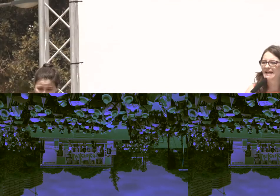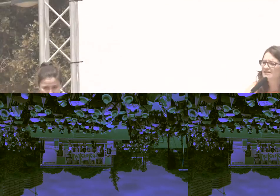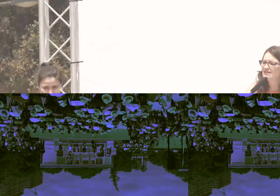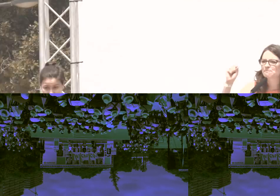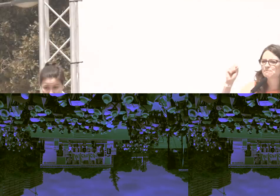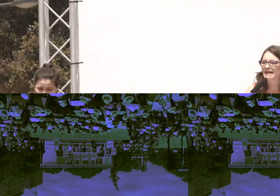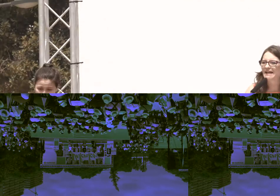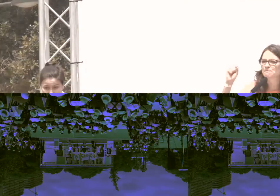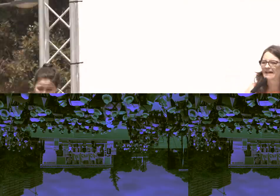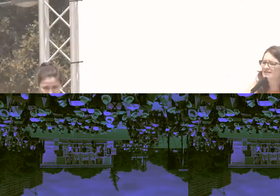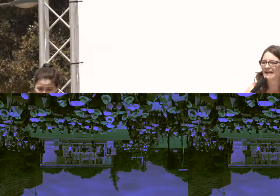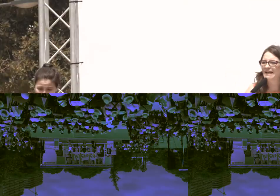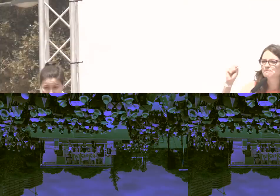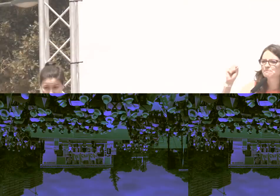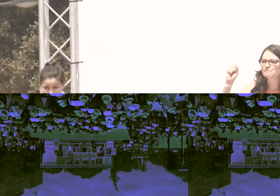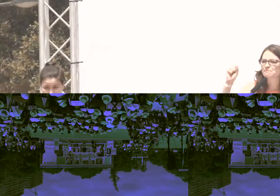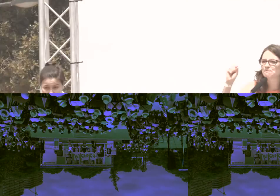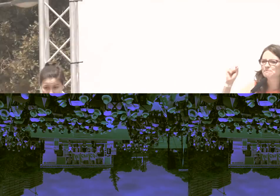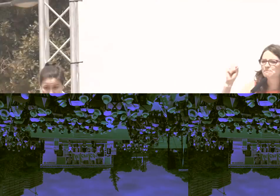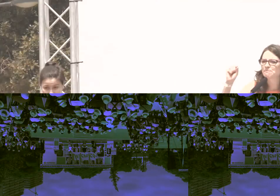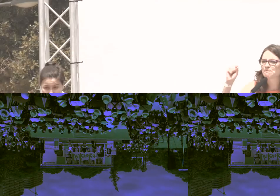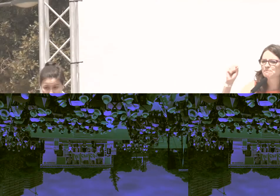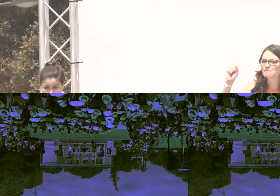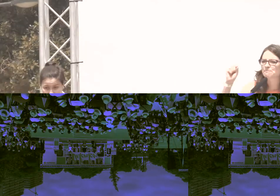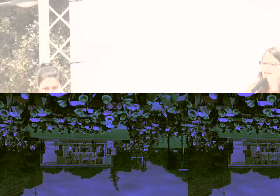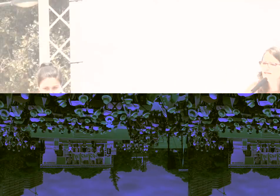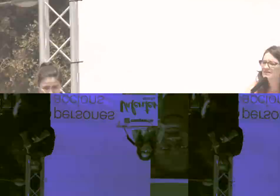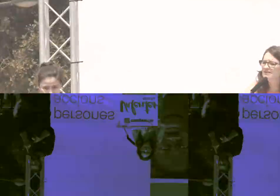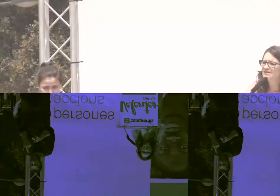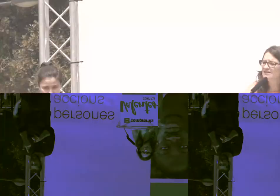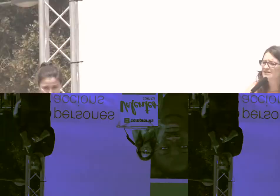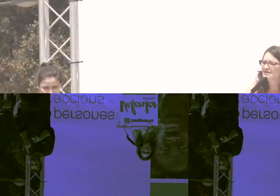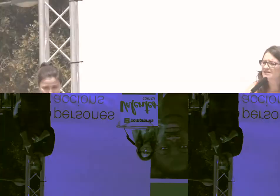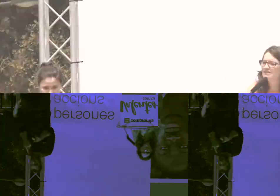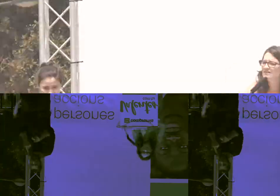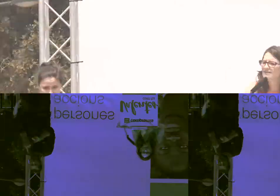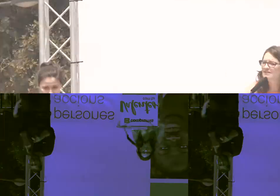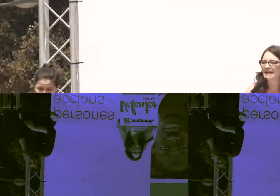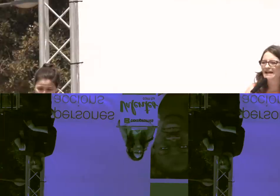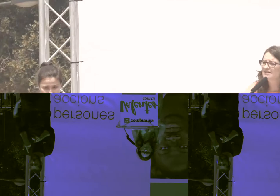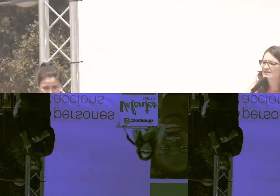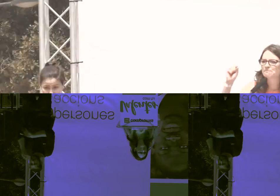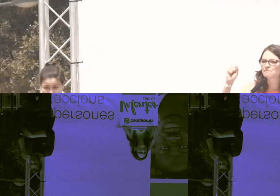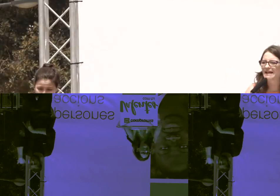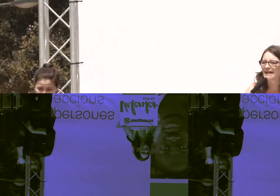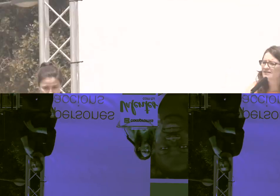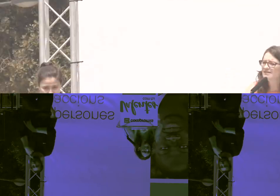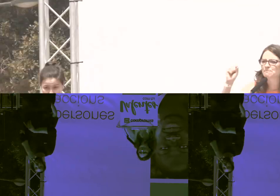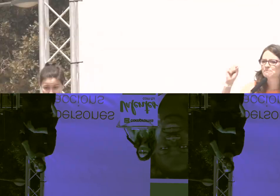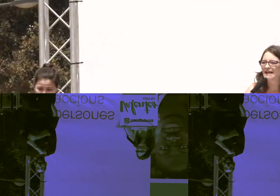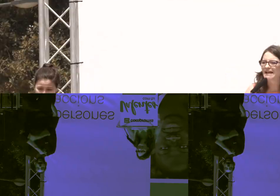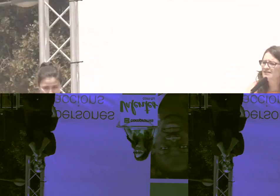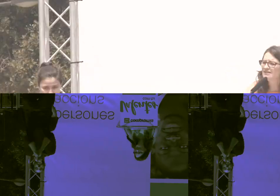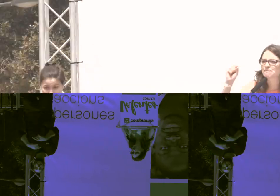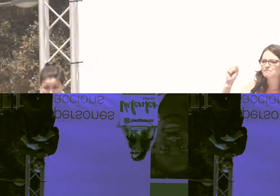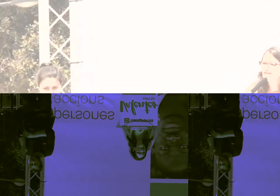ho hem fet amb polítiques valentes, de coses xicotetes. Se'n recordeu en el 2015 quan dèiem la felicitat de tots els dies és la de